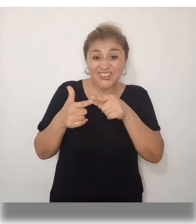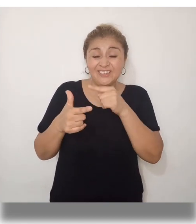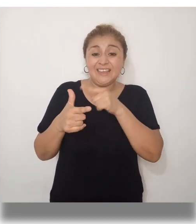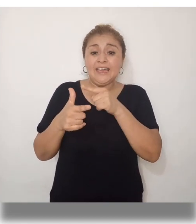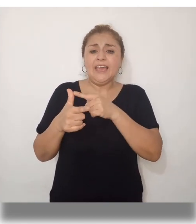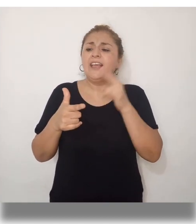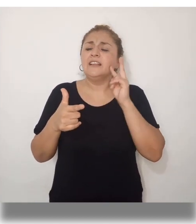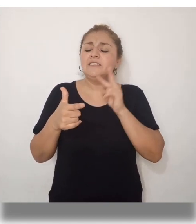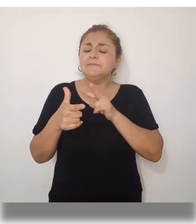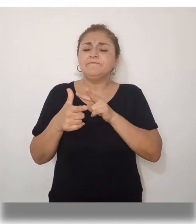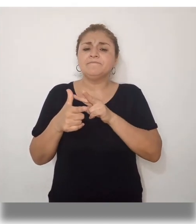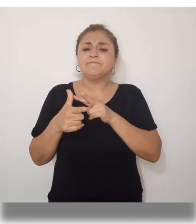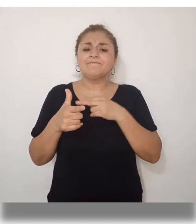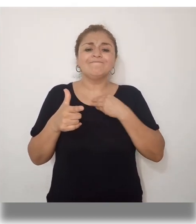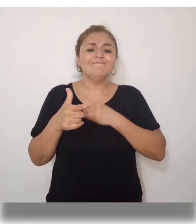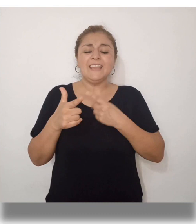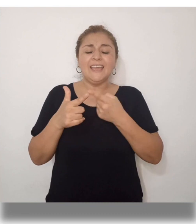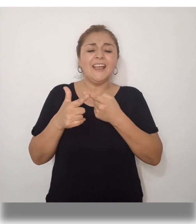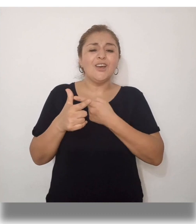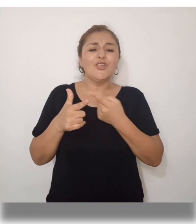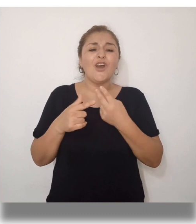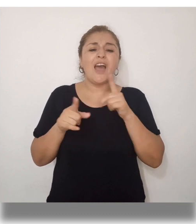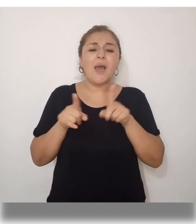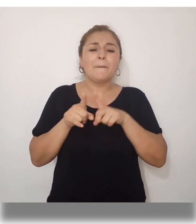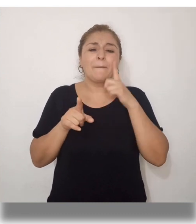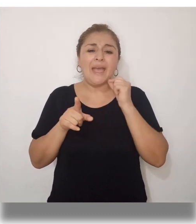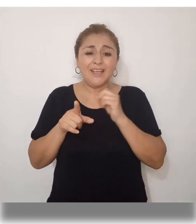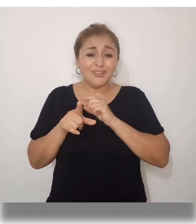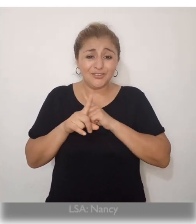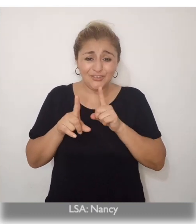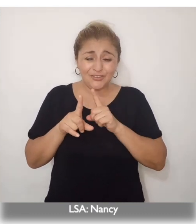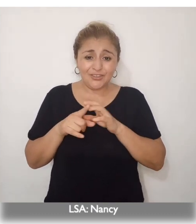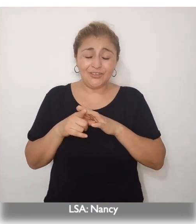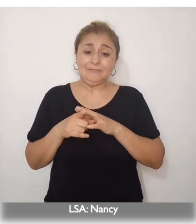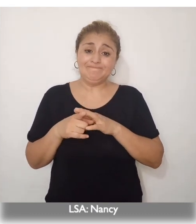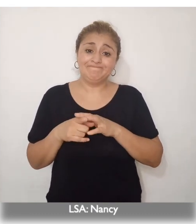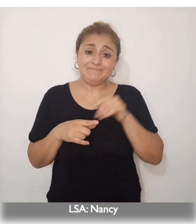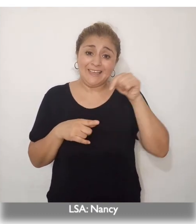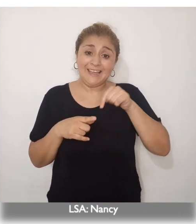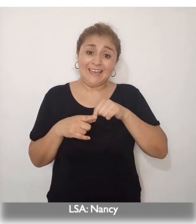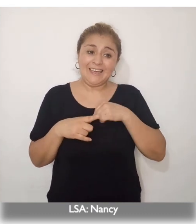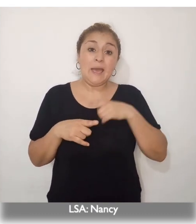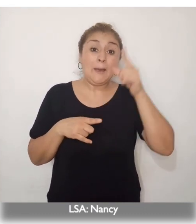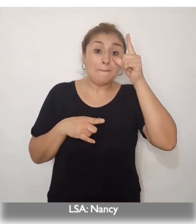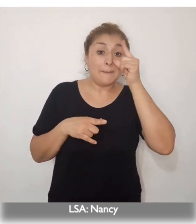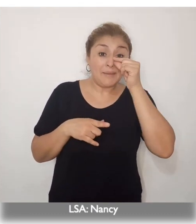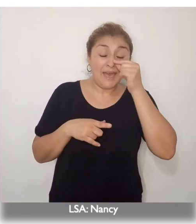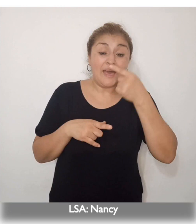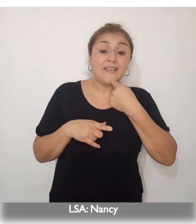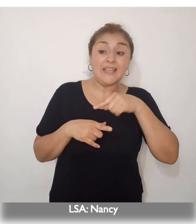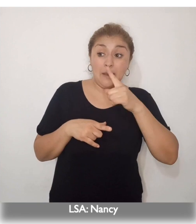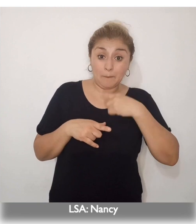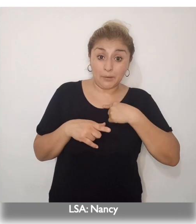pero cuando vino este tu hijo esas fueron sus palabras él no dijo